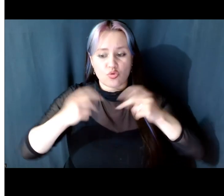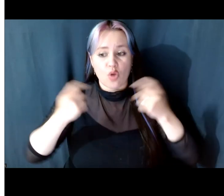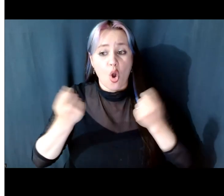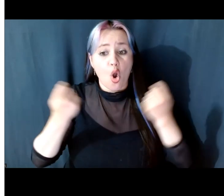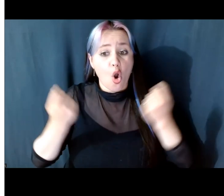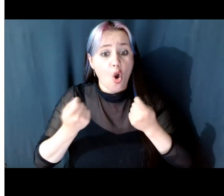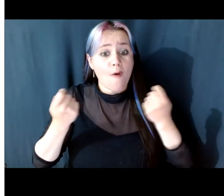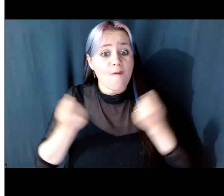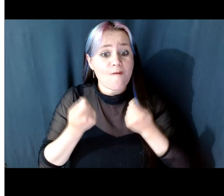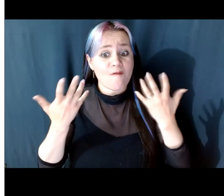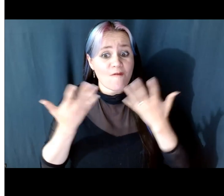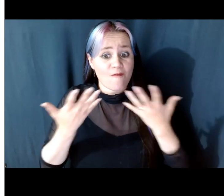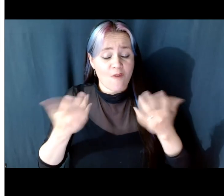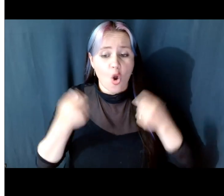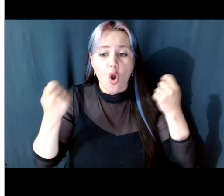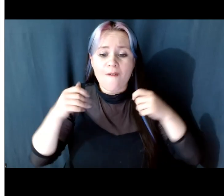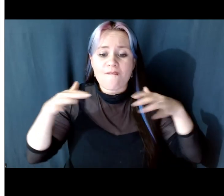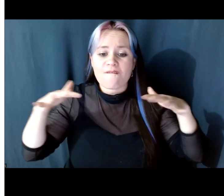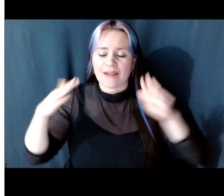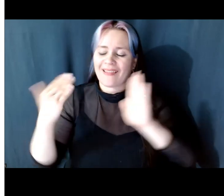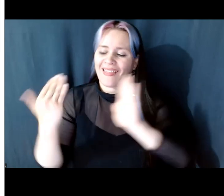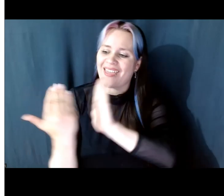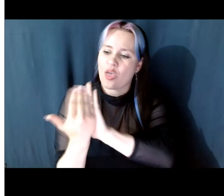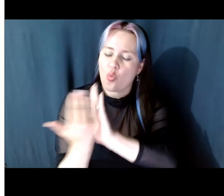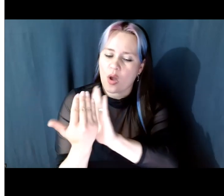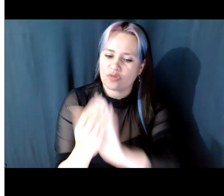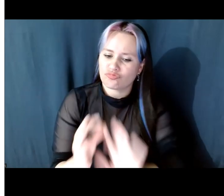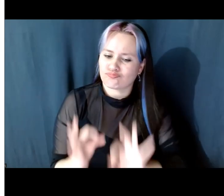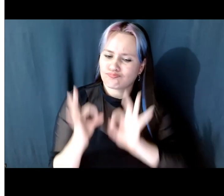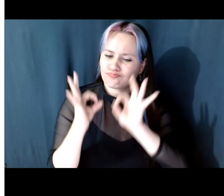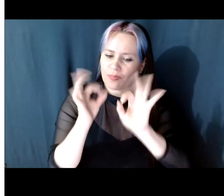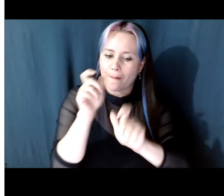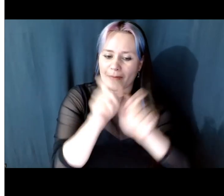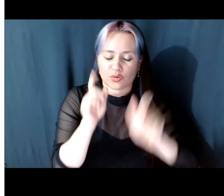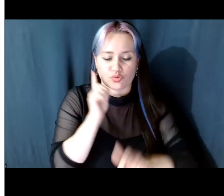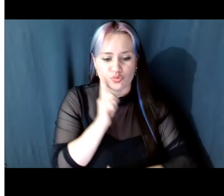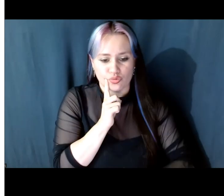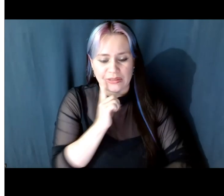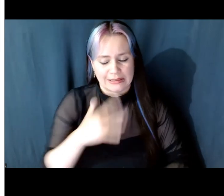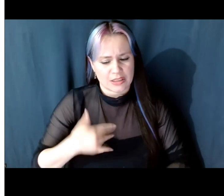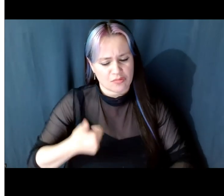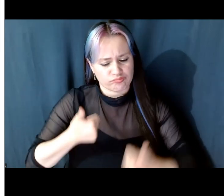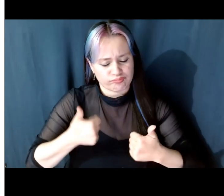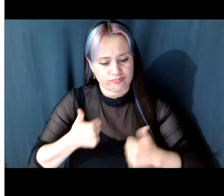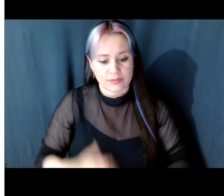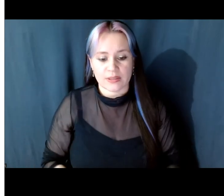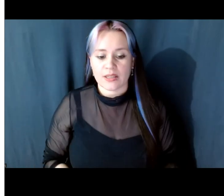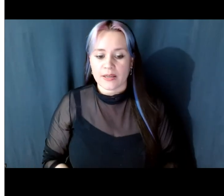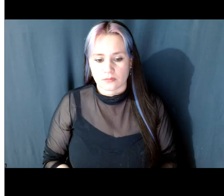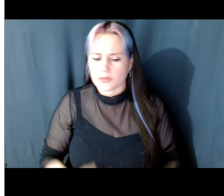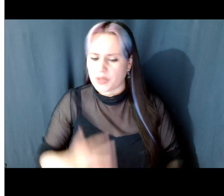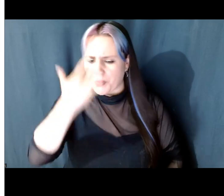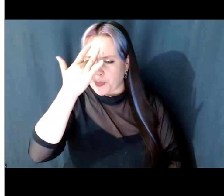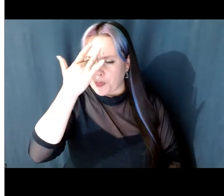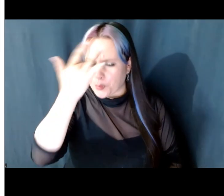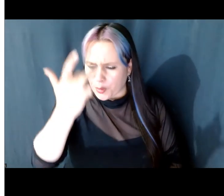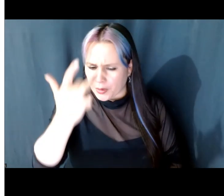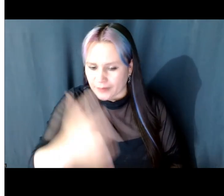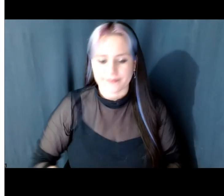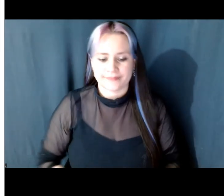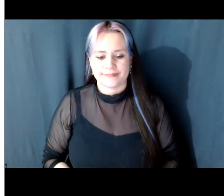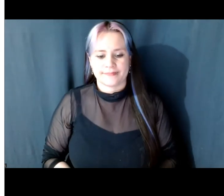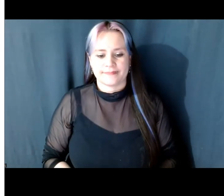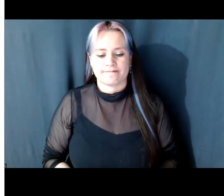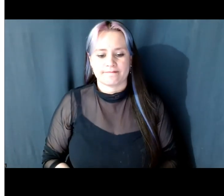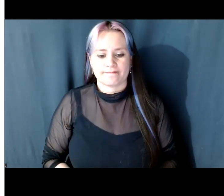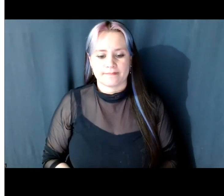formados los espacios no estén listos los niños y jóvenes y adultos sordos de las escuelas o instituciones educativas se